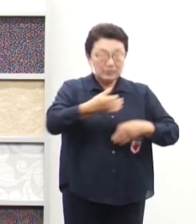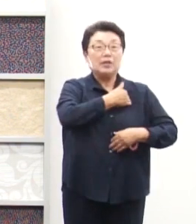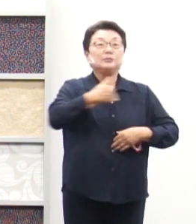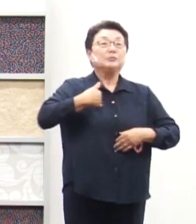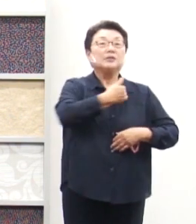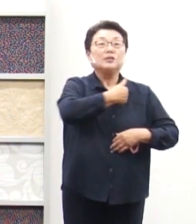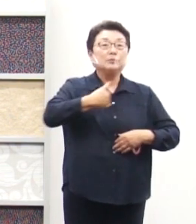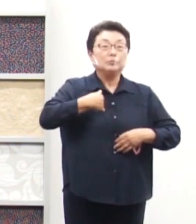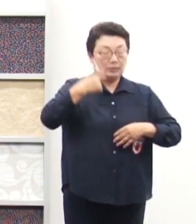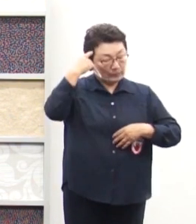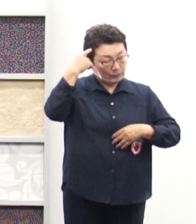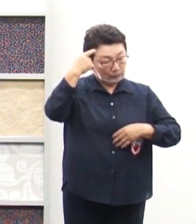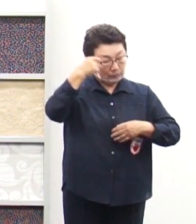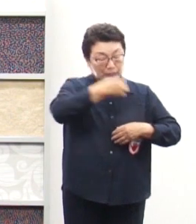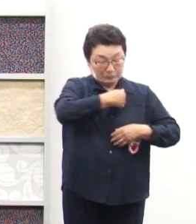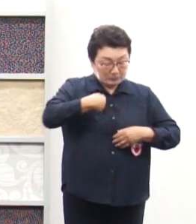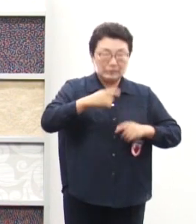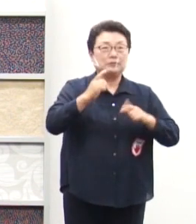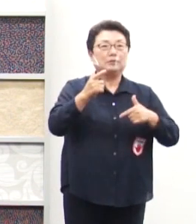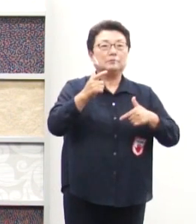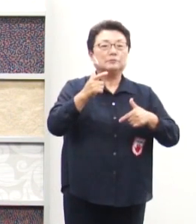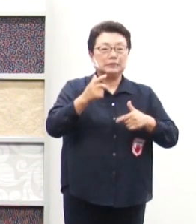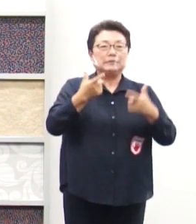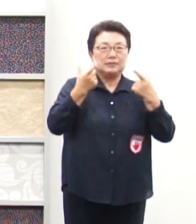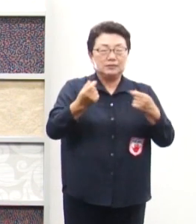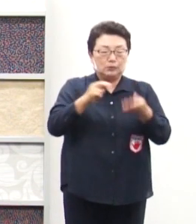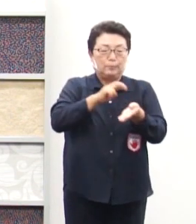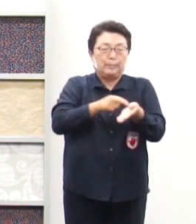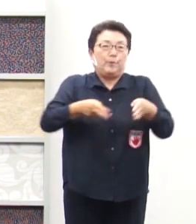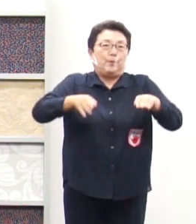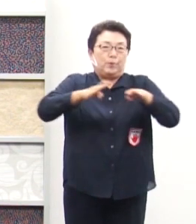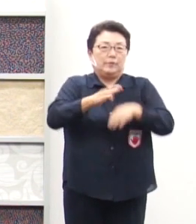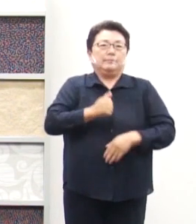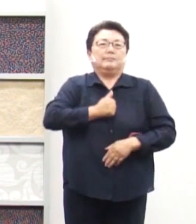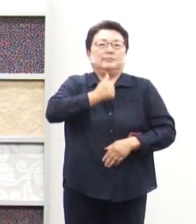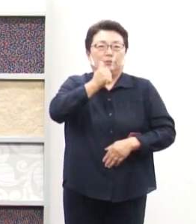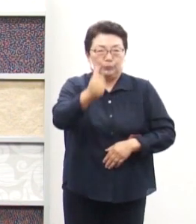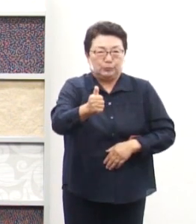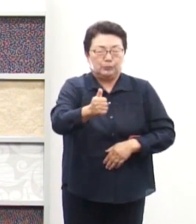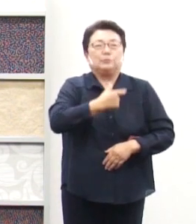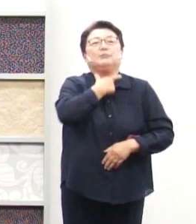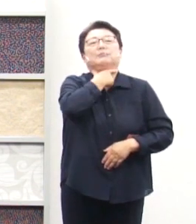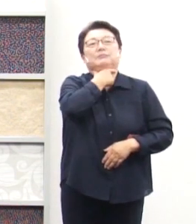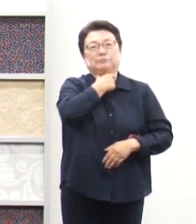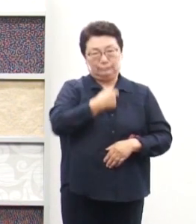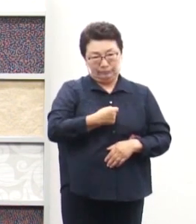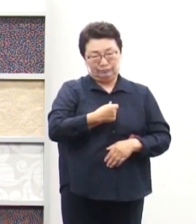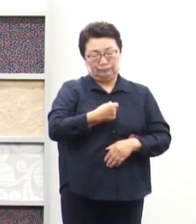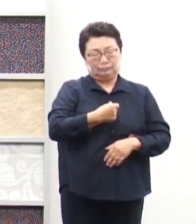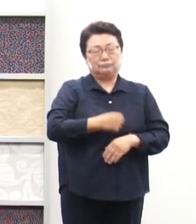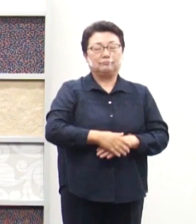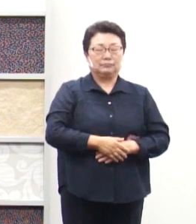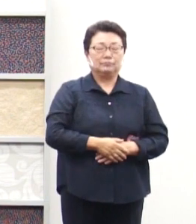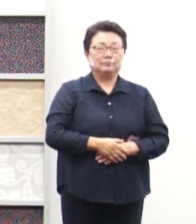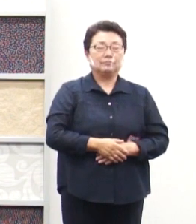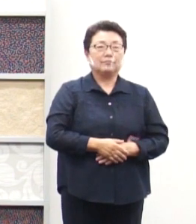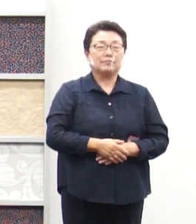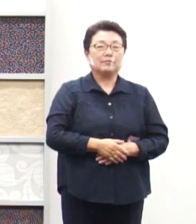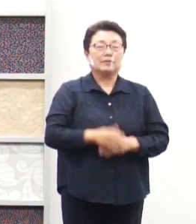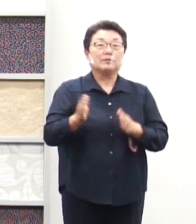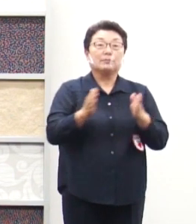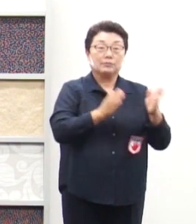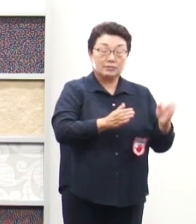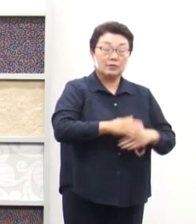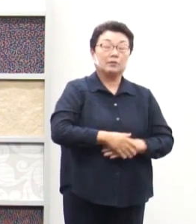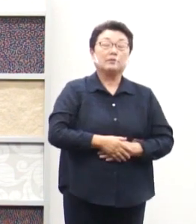ずに念のために医療機関を受診をしていただきたいということもあります。そ